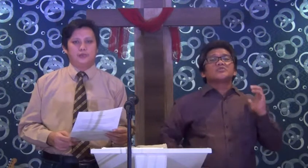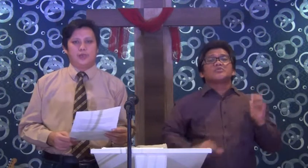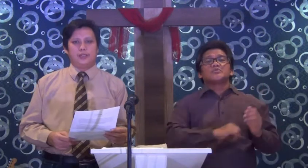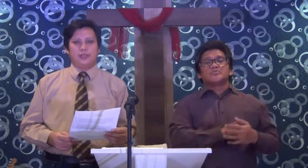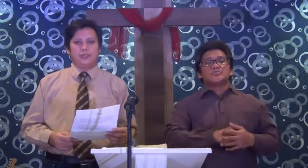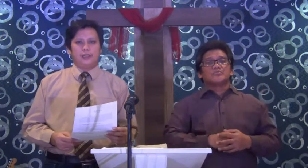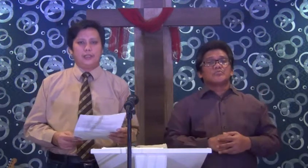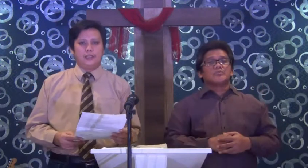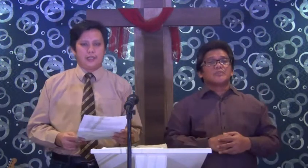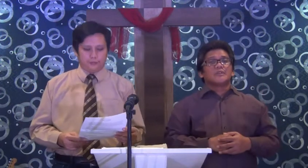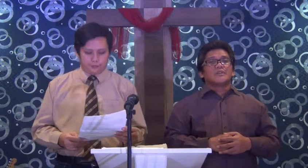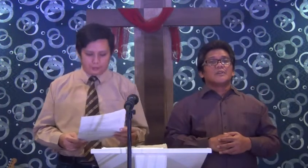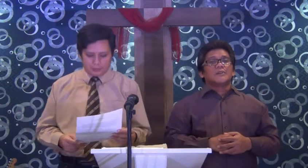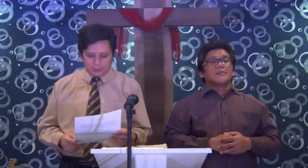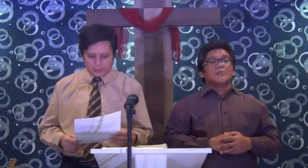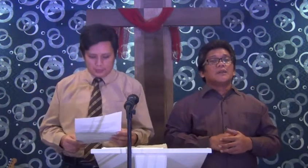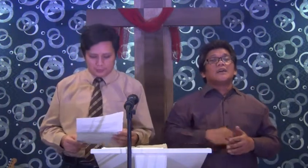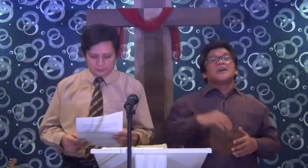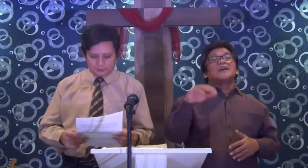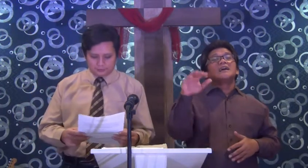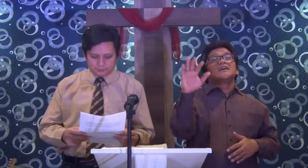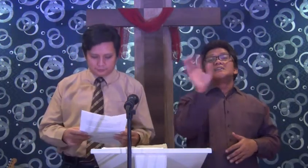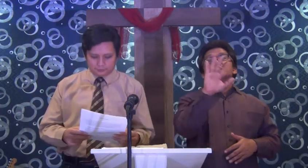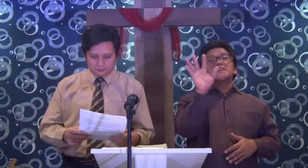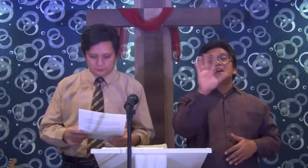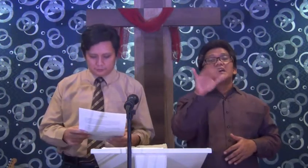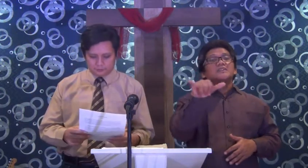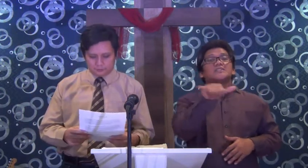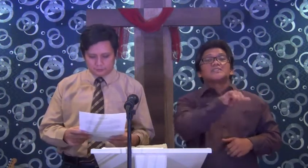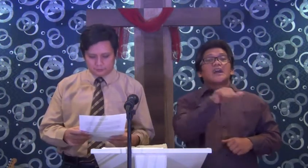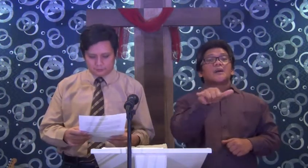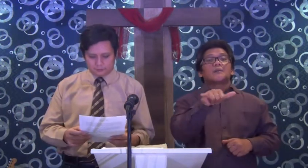tidak sesuai dengan nilai-nilai firman Allah.